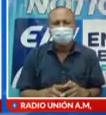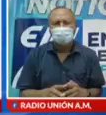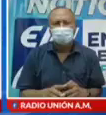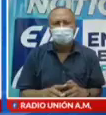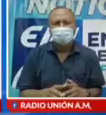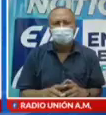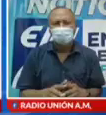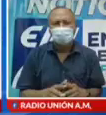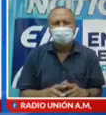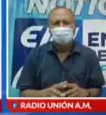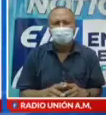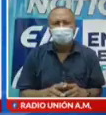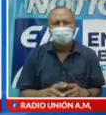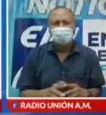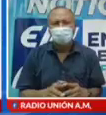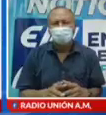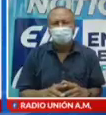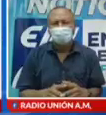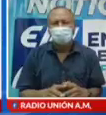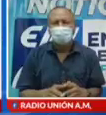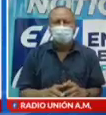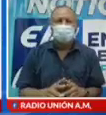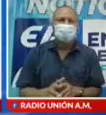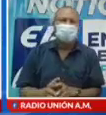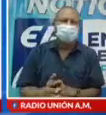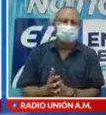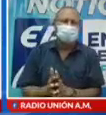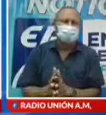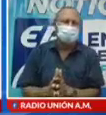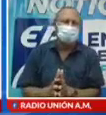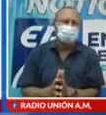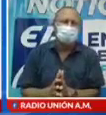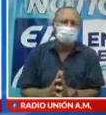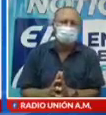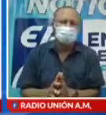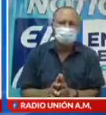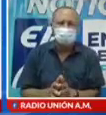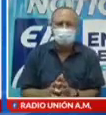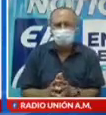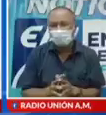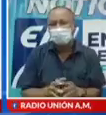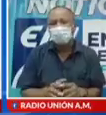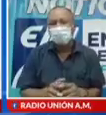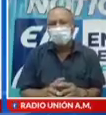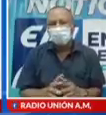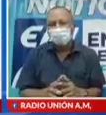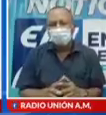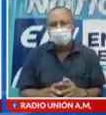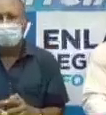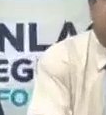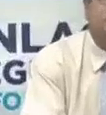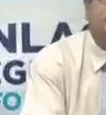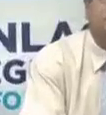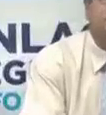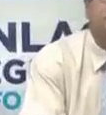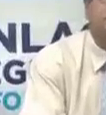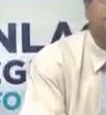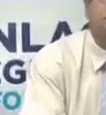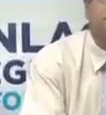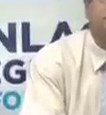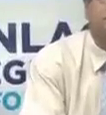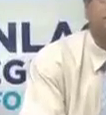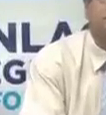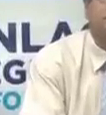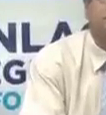que están con estas opiniones divididas, ¿no? Mire, Fabricio y Iván,